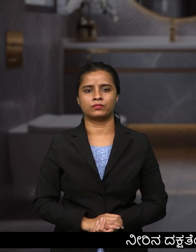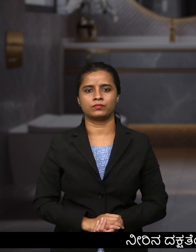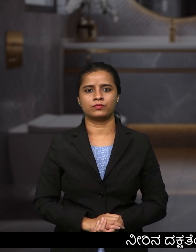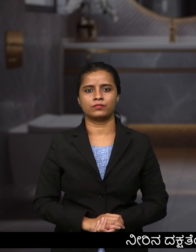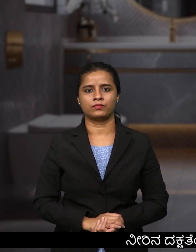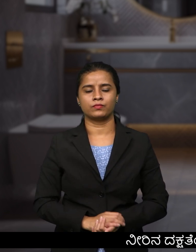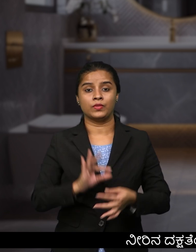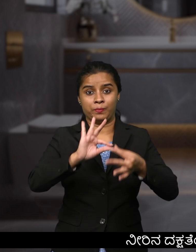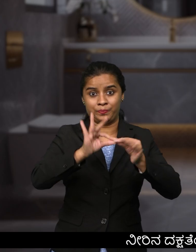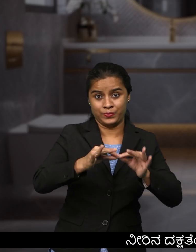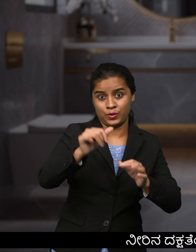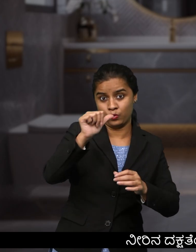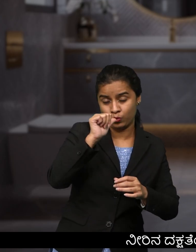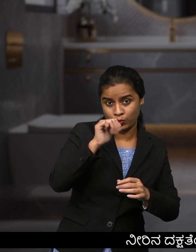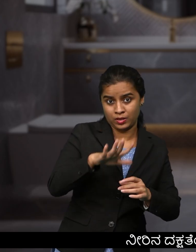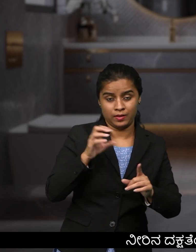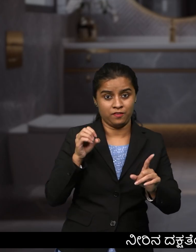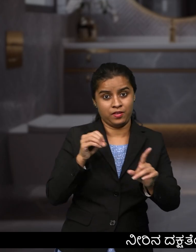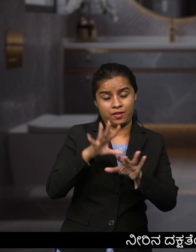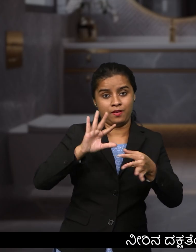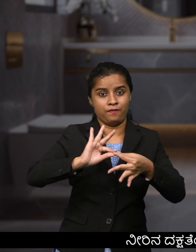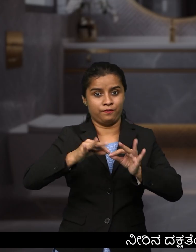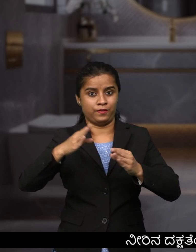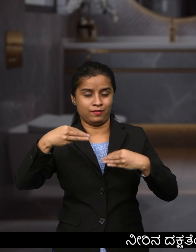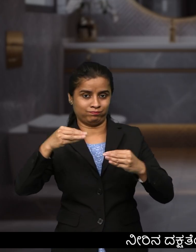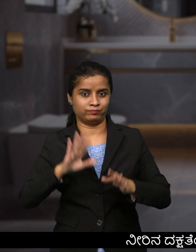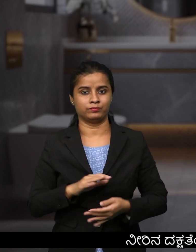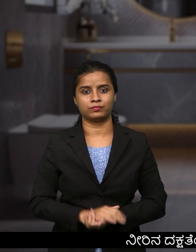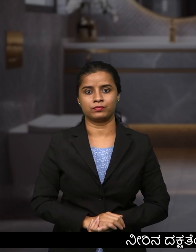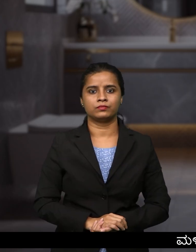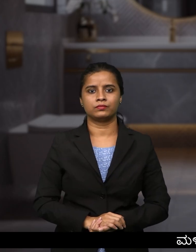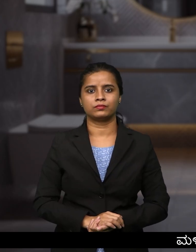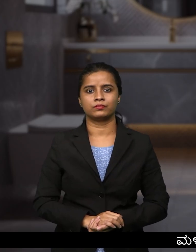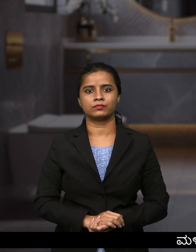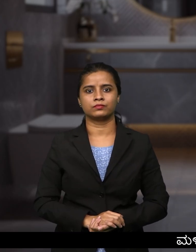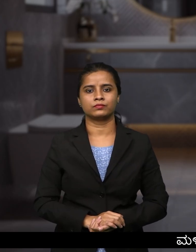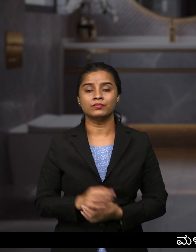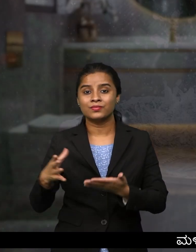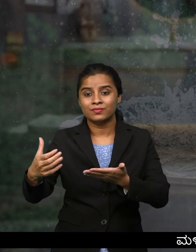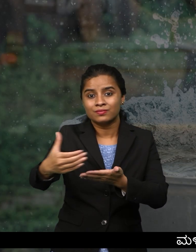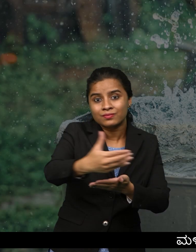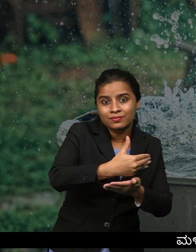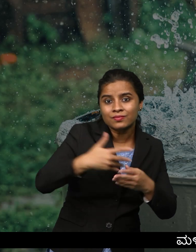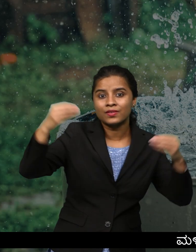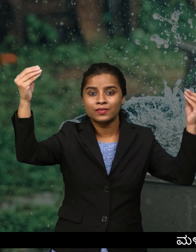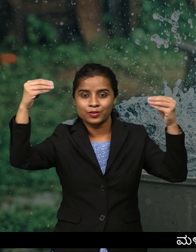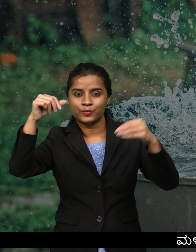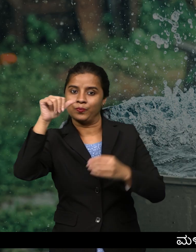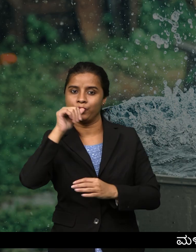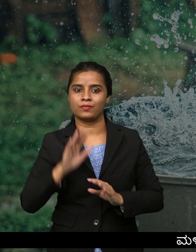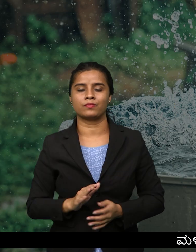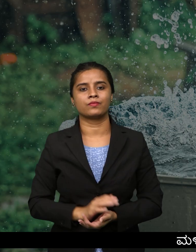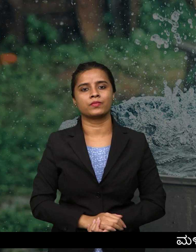ನೀರಿನ ದಕ್ಷತೆಯ ಪಿಕ್ಚರ್ಗಳನ್ನು ಅಳವಡಿಸಿ. ಮಳೆ ನೀರನ್ನು ಸಂಗ್ರಹಿಸಿ.